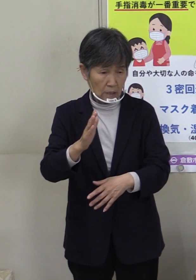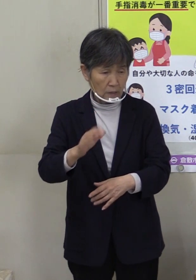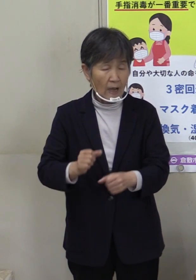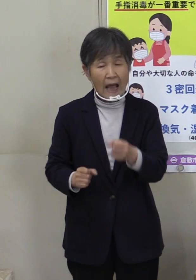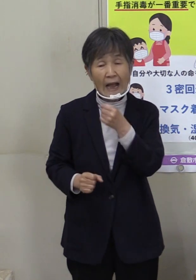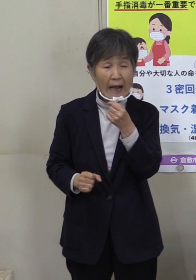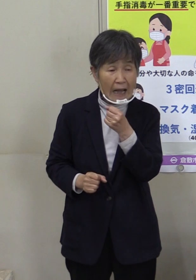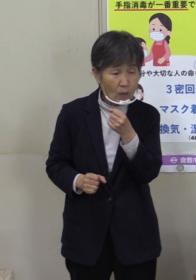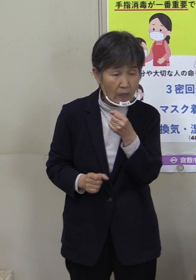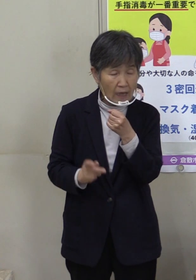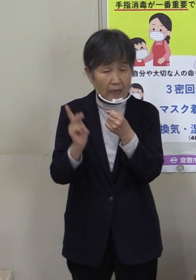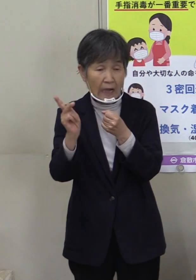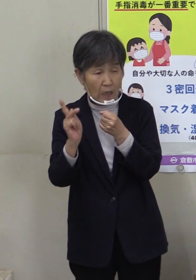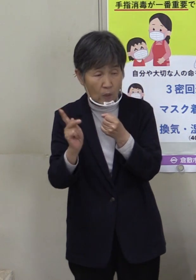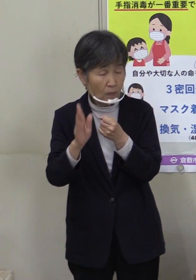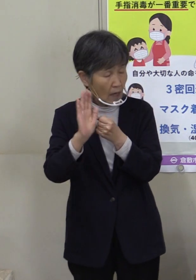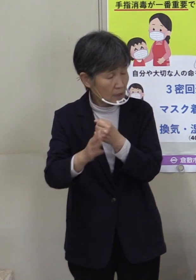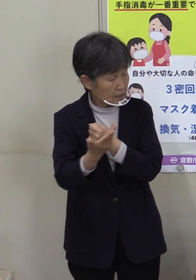んでしょうか。